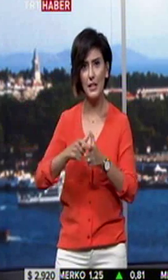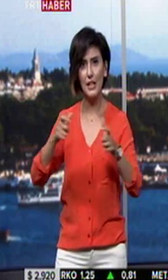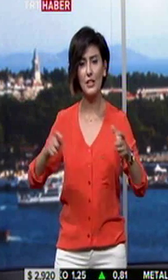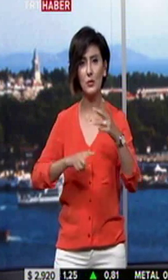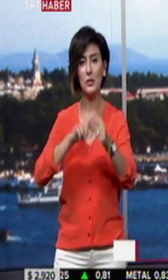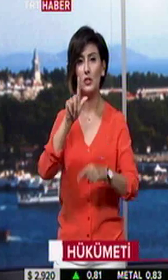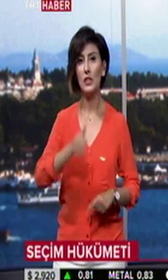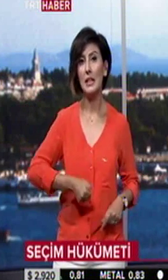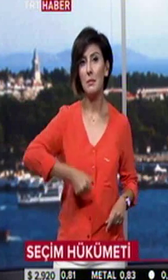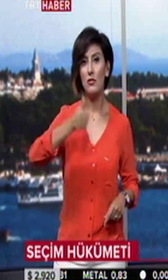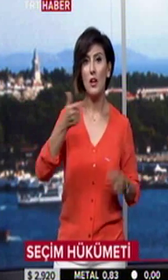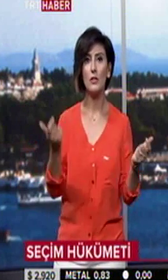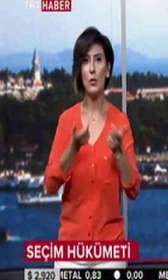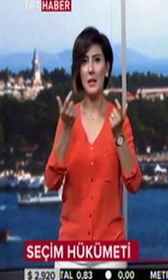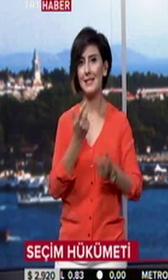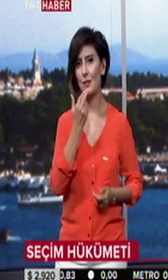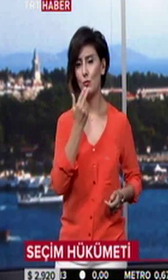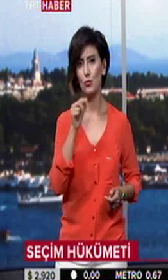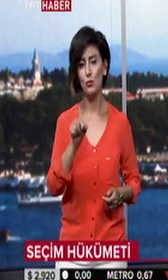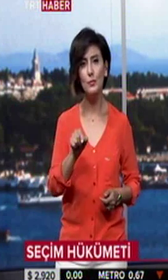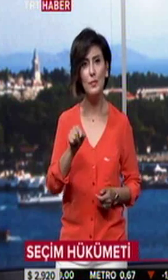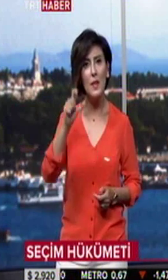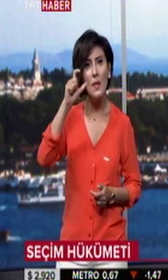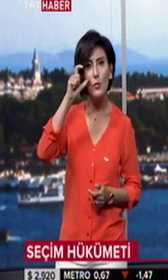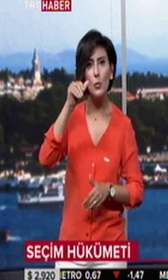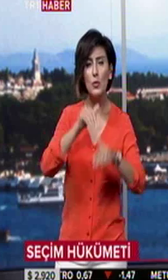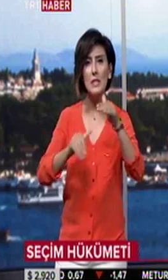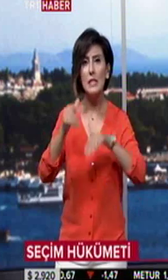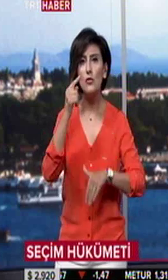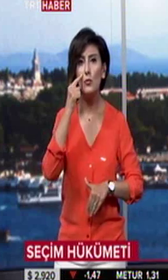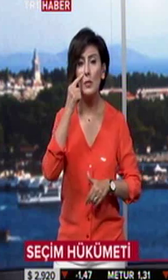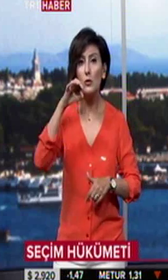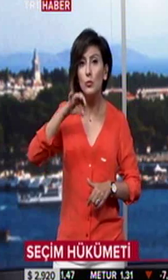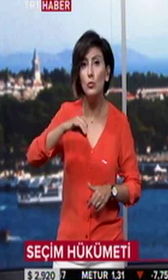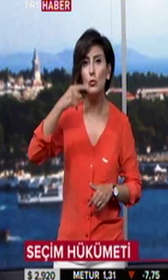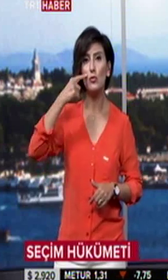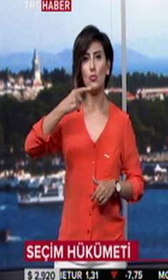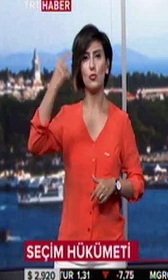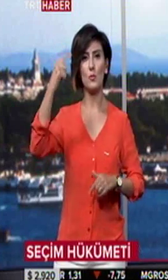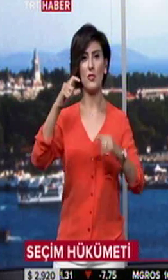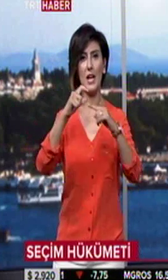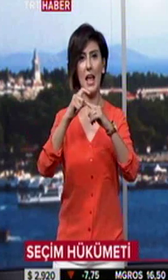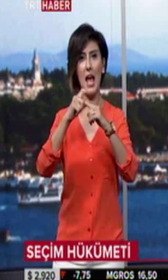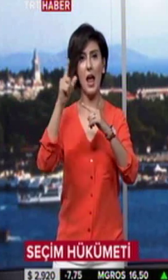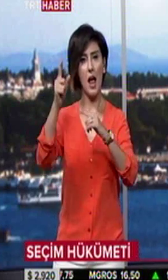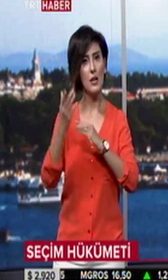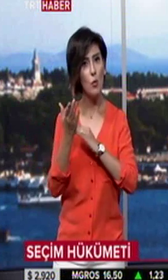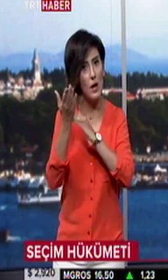Parti genişletilmiş il başkanları toplantısında konuştu. Davutoğlu, seçim hükümetini bugün Cumhurbaşkanı Recep Tayyip